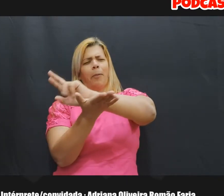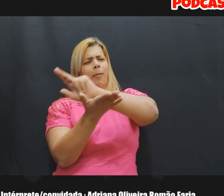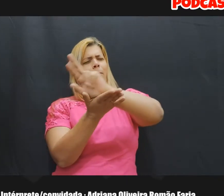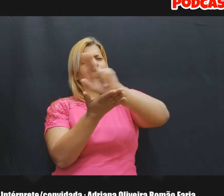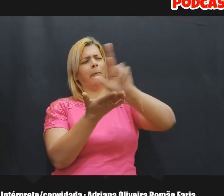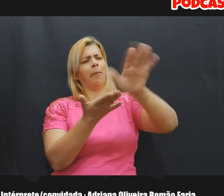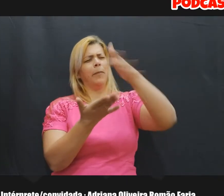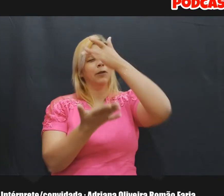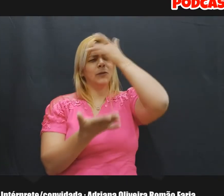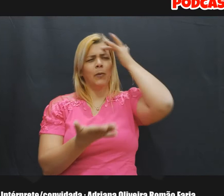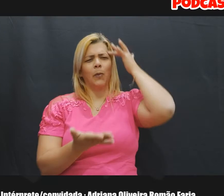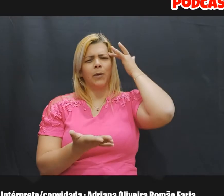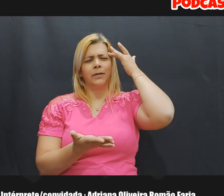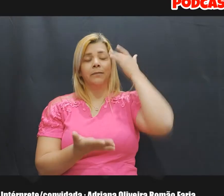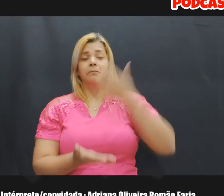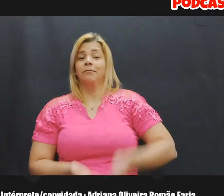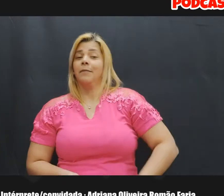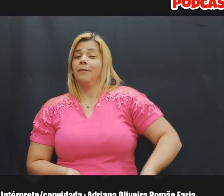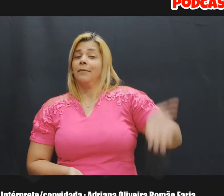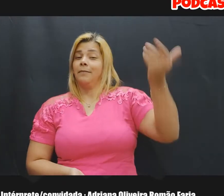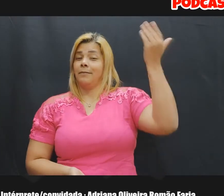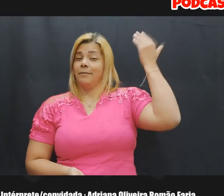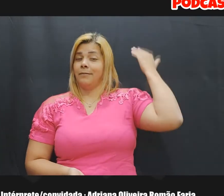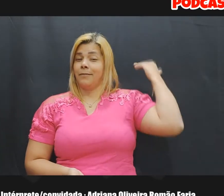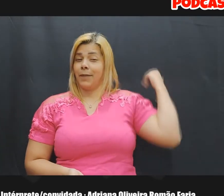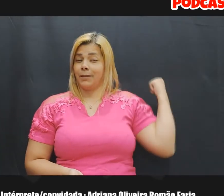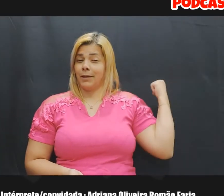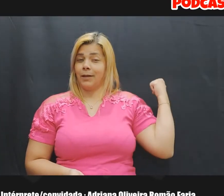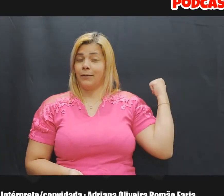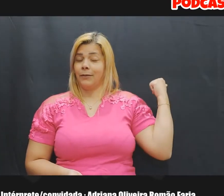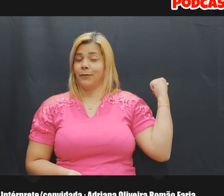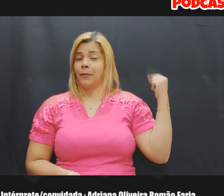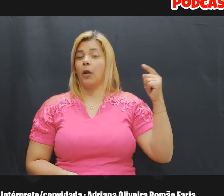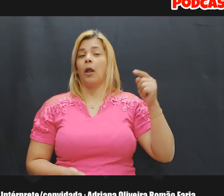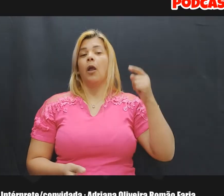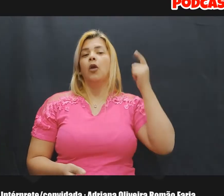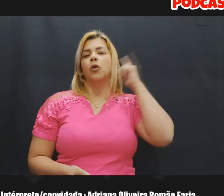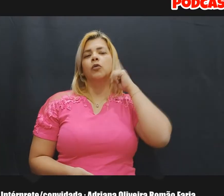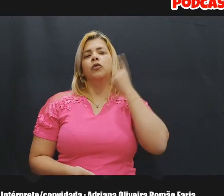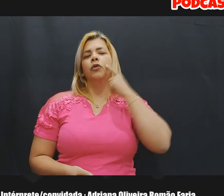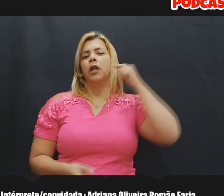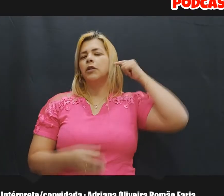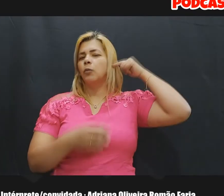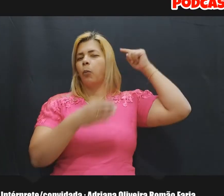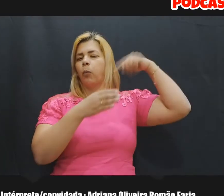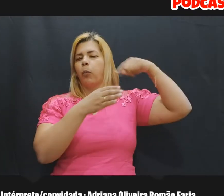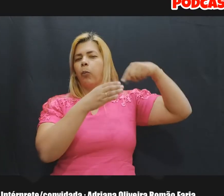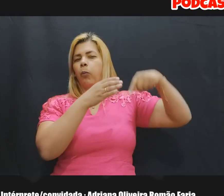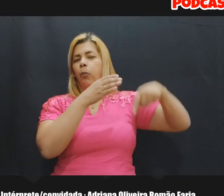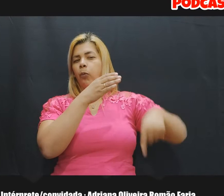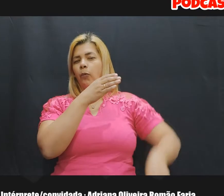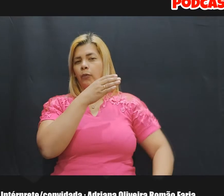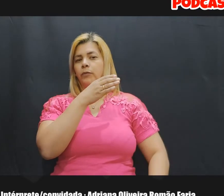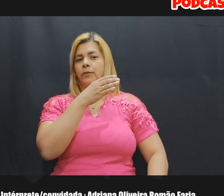eram surdas. Isso com deficiência grave, considerando grande deficiência auditiva. Né?